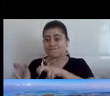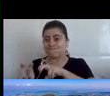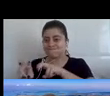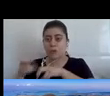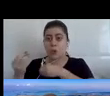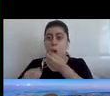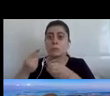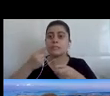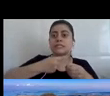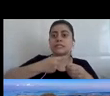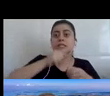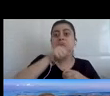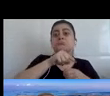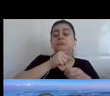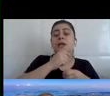só para mostrar o que é esse